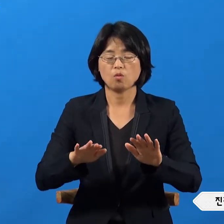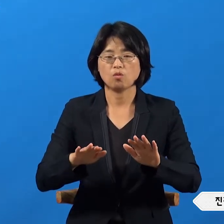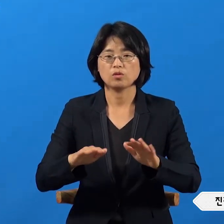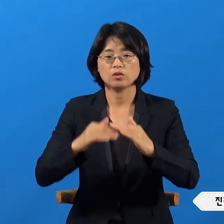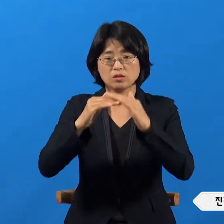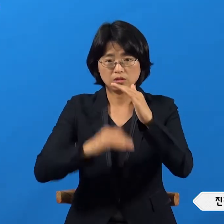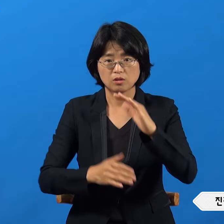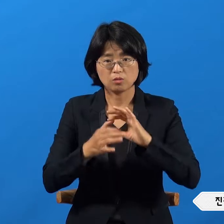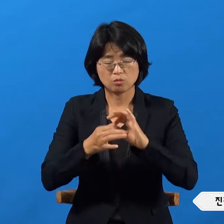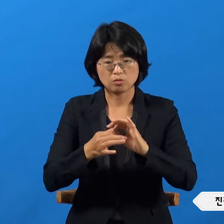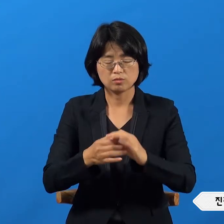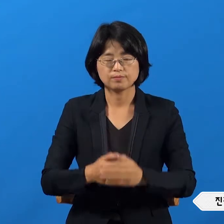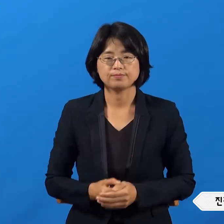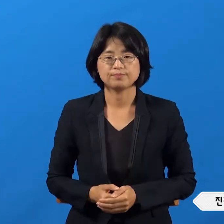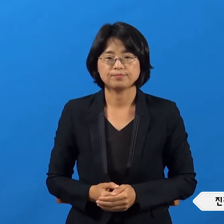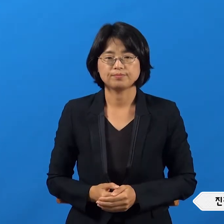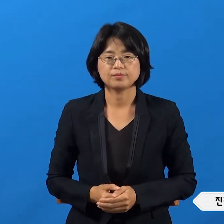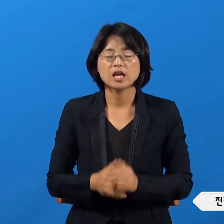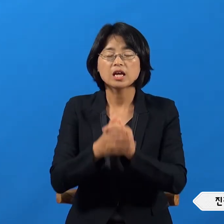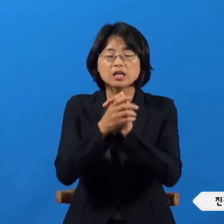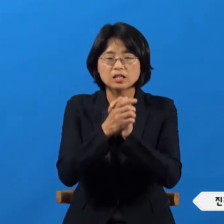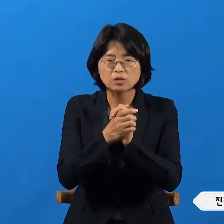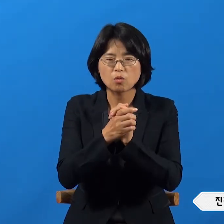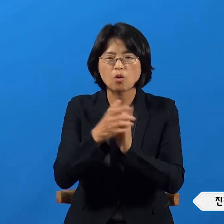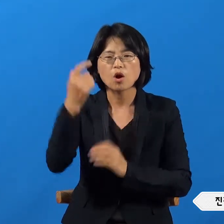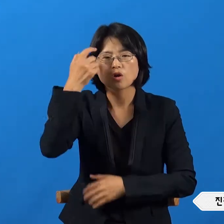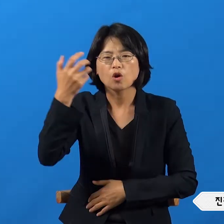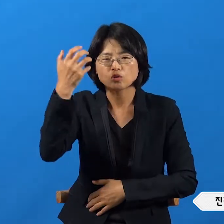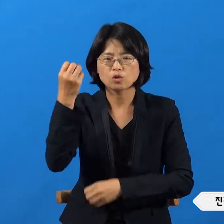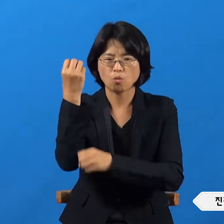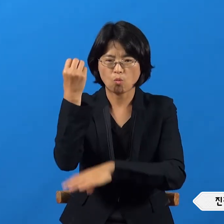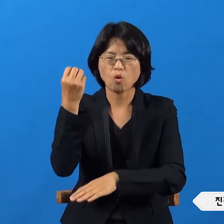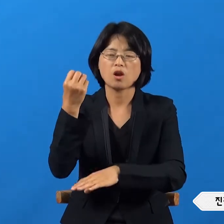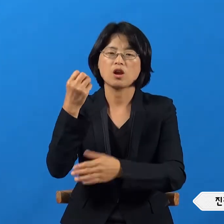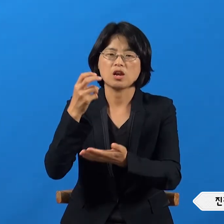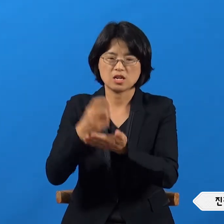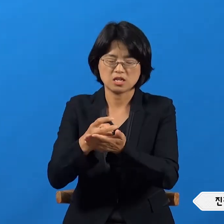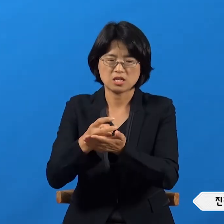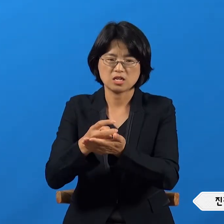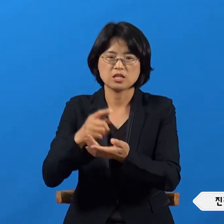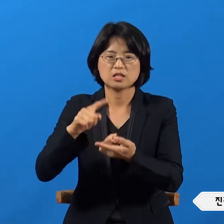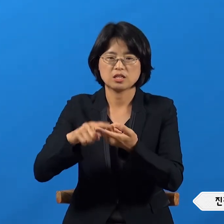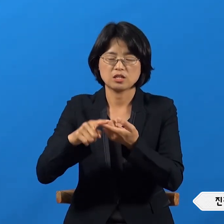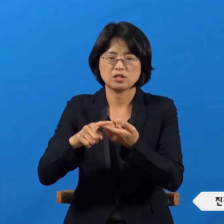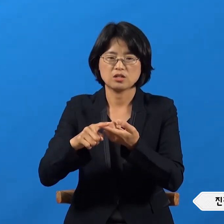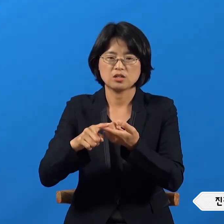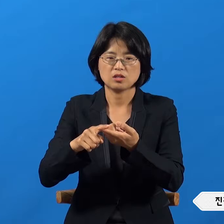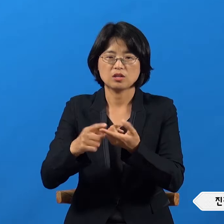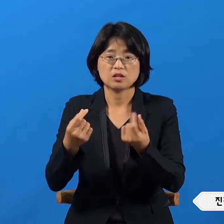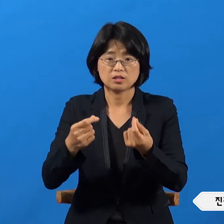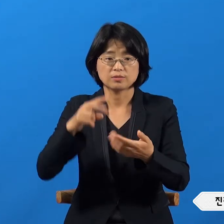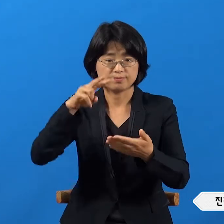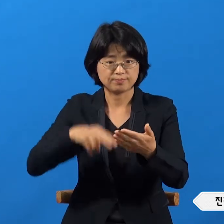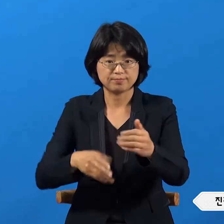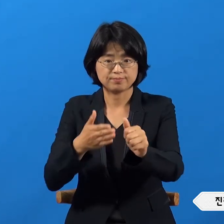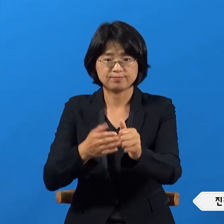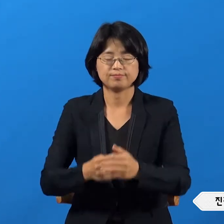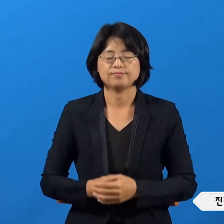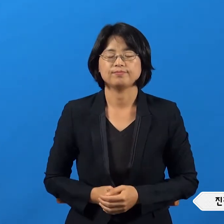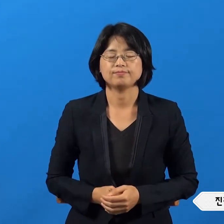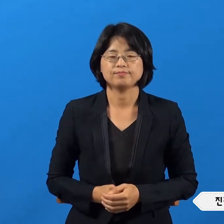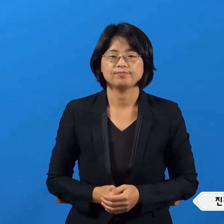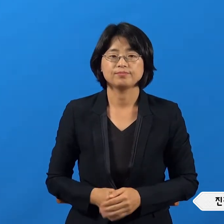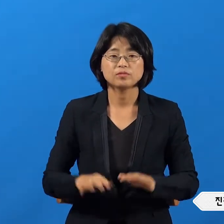기도의 영적 원리에 대해서 함께 보겠습니다. 첫 번째로 본문은 우리에게